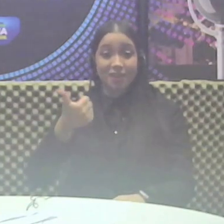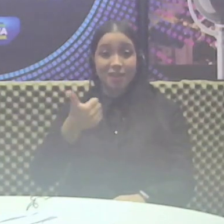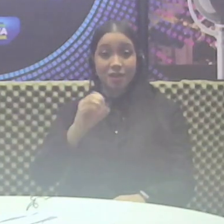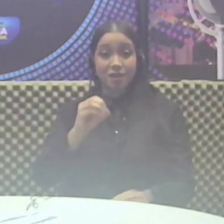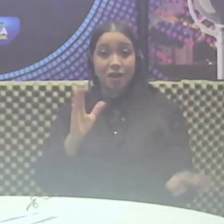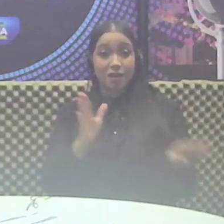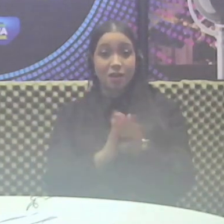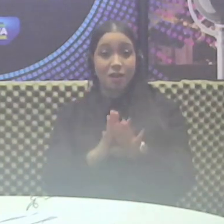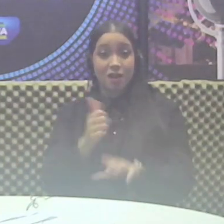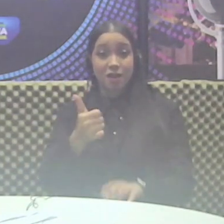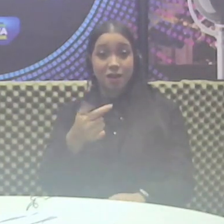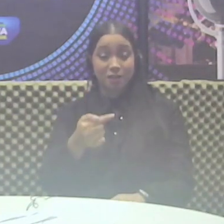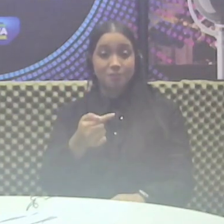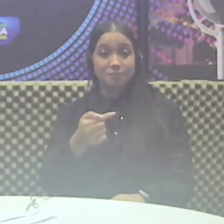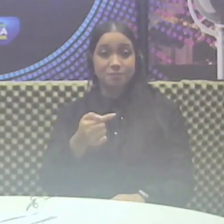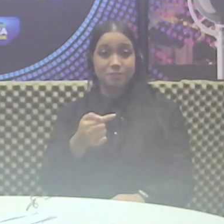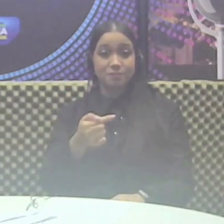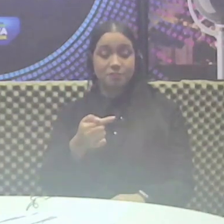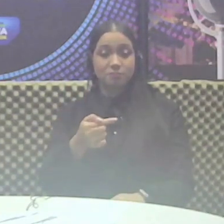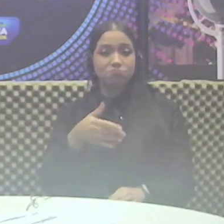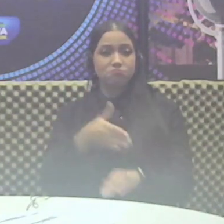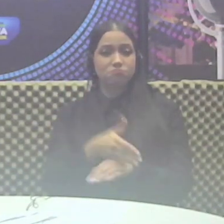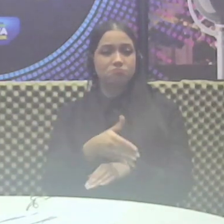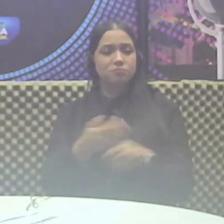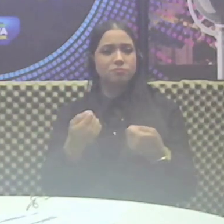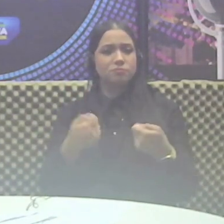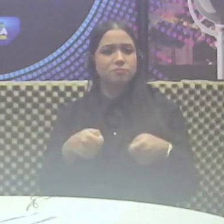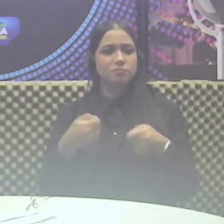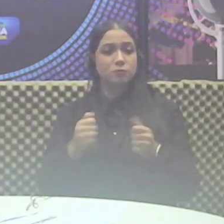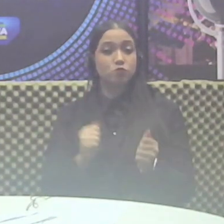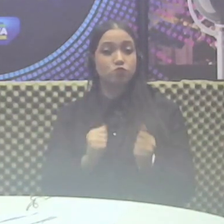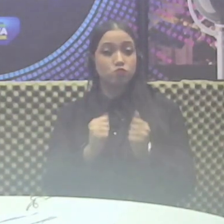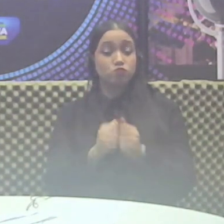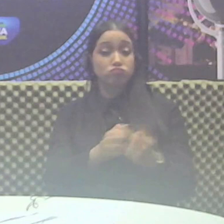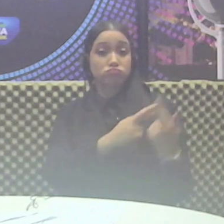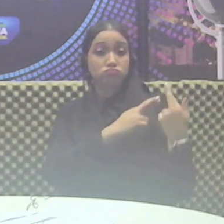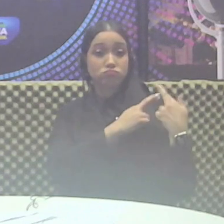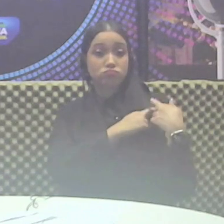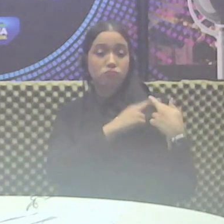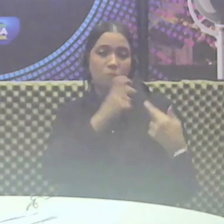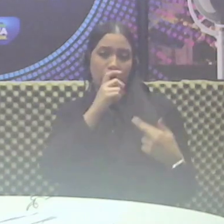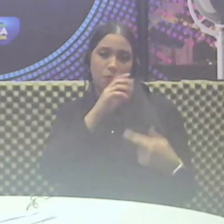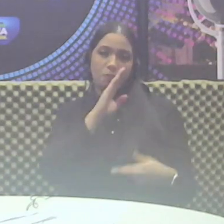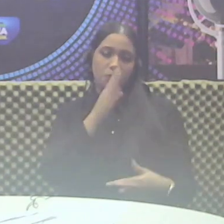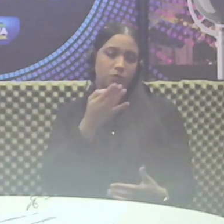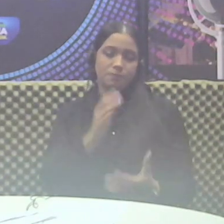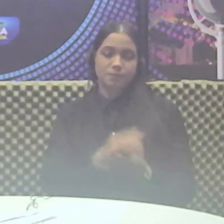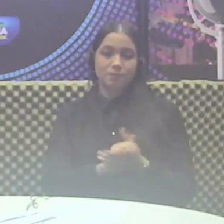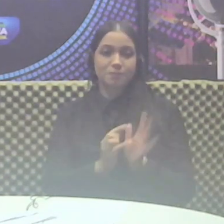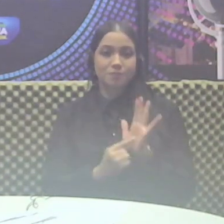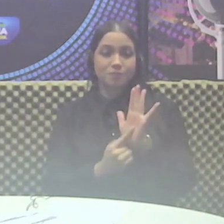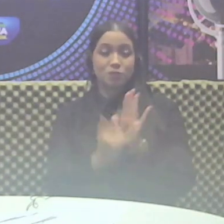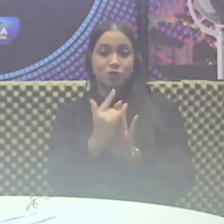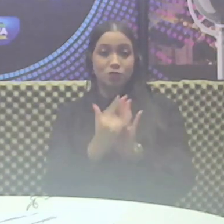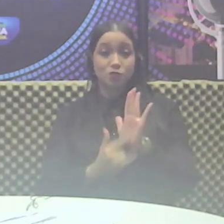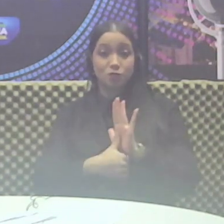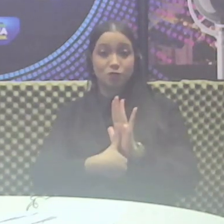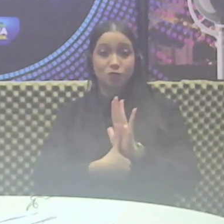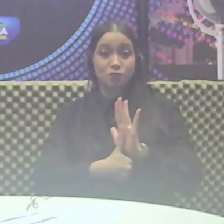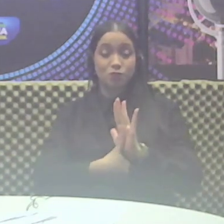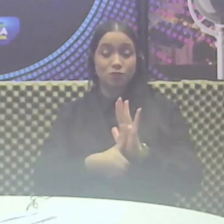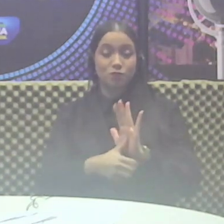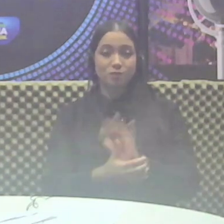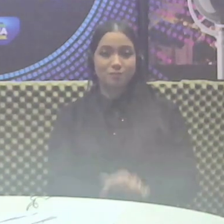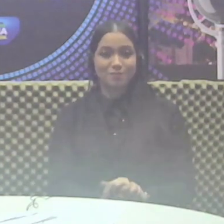e 17 anos. As participantes devem estar acompanhadas de um responsável e apresentar documento de